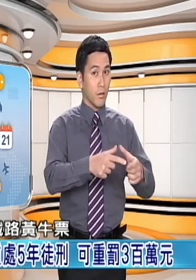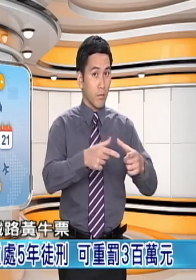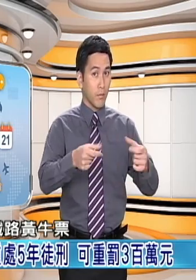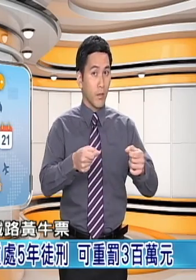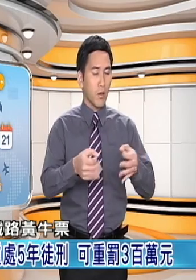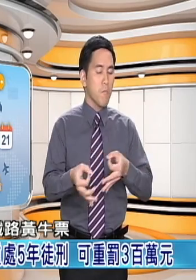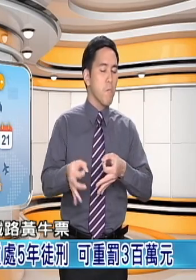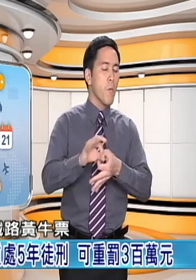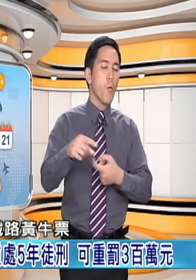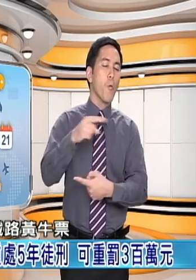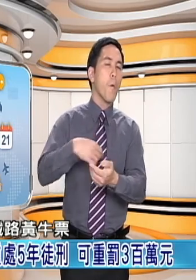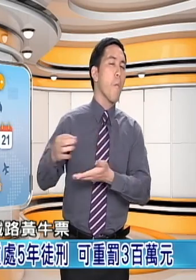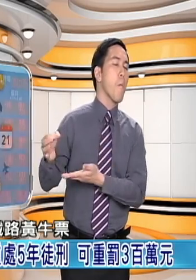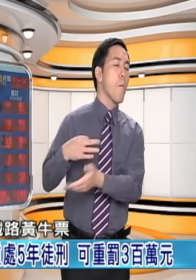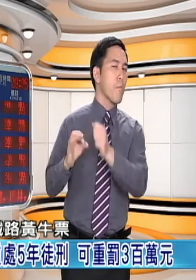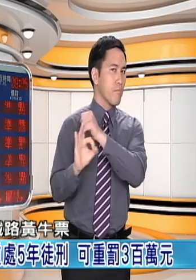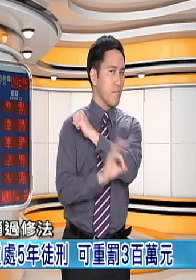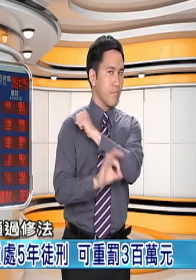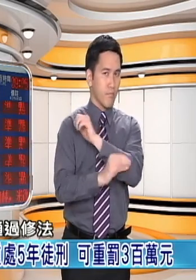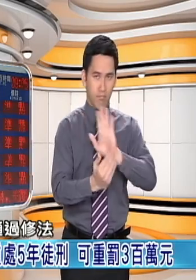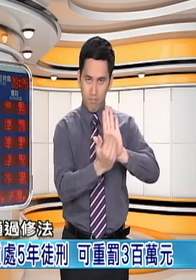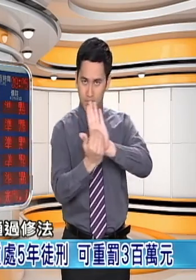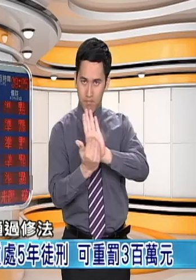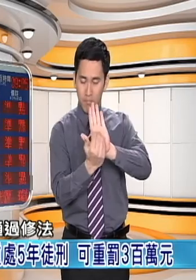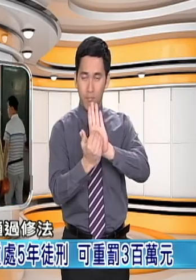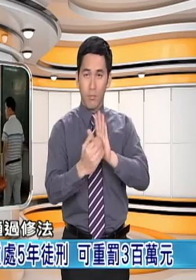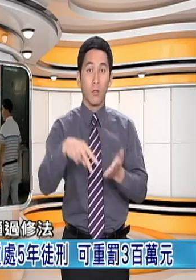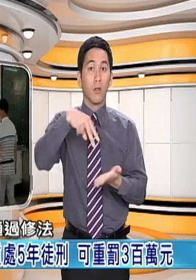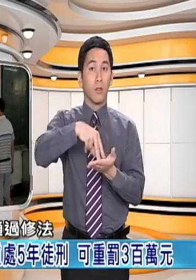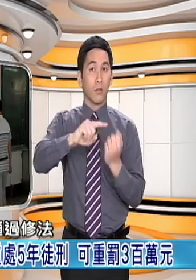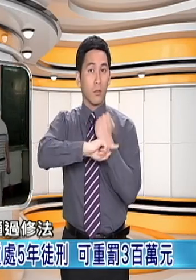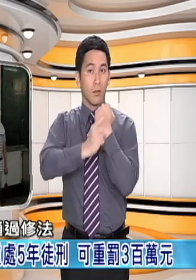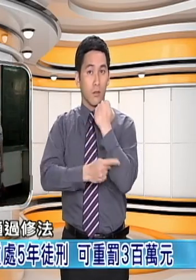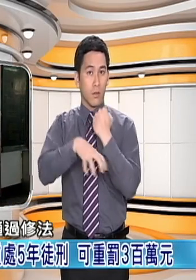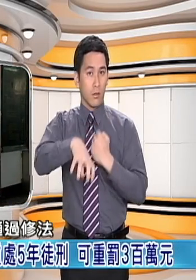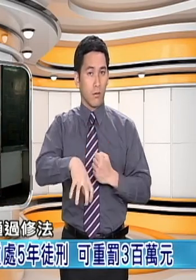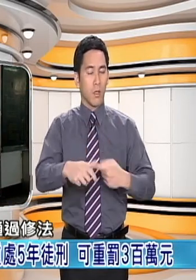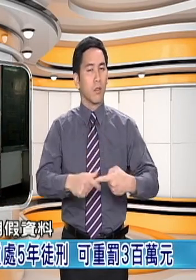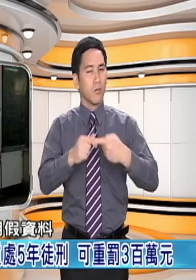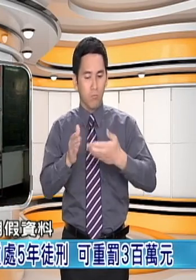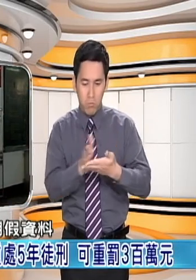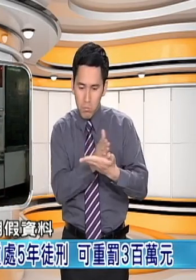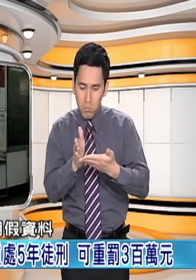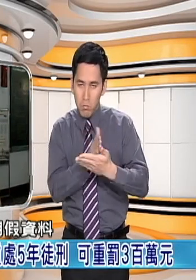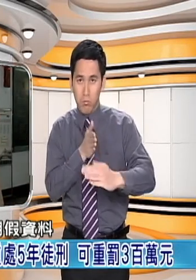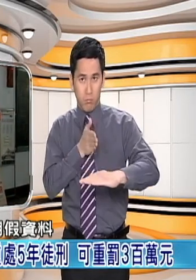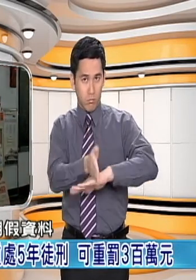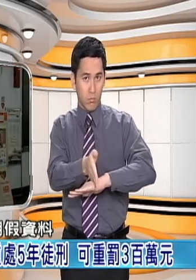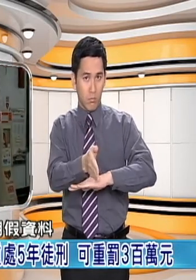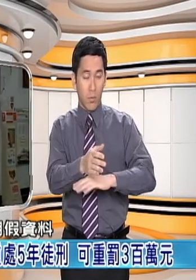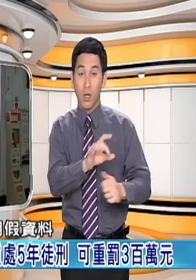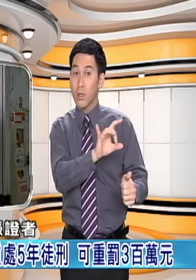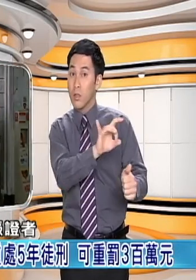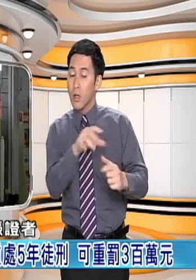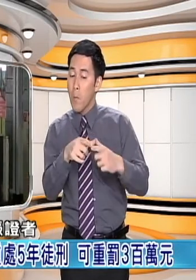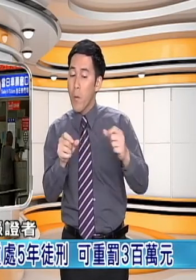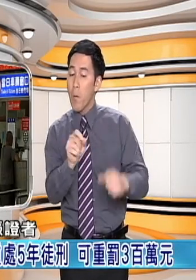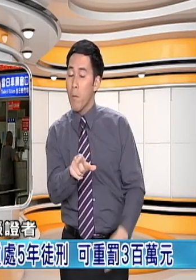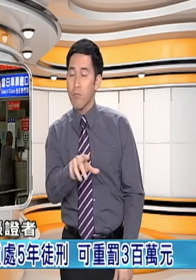为了要遏止铁路黄牛票，立法院初审通过修法，未来如果利用假资料买票或购票凭